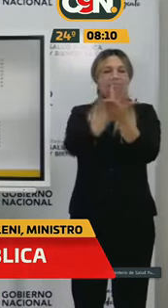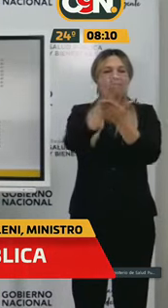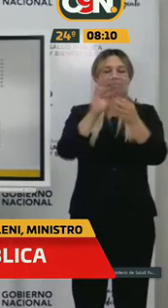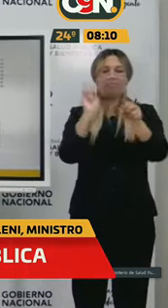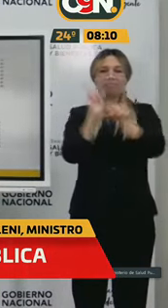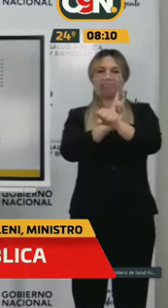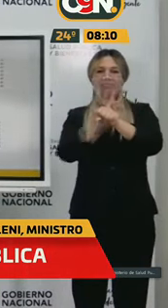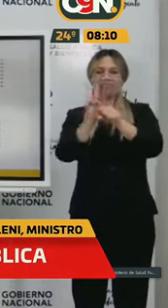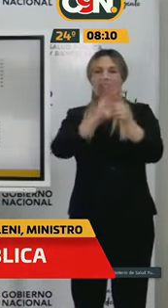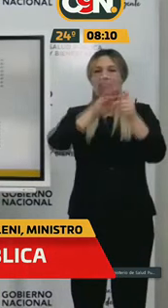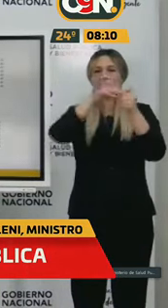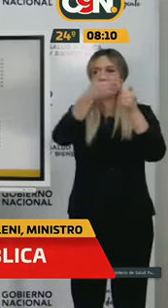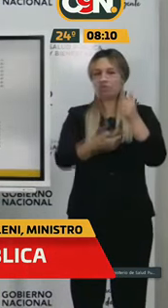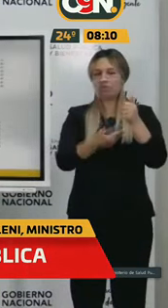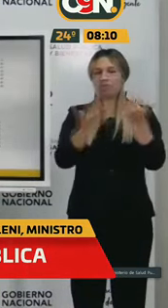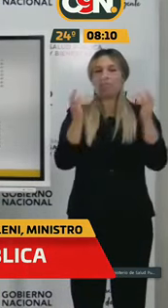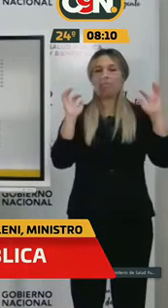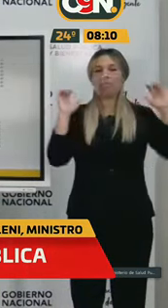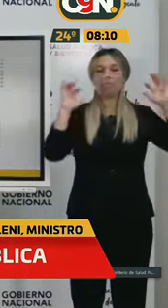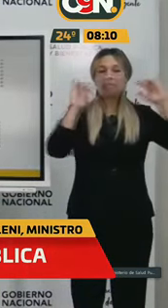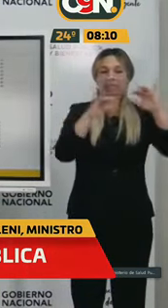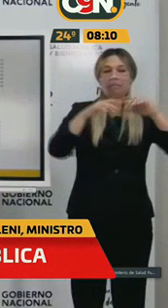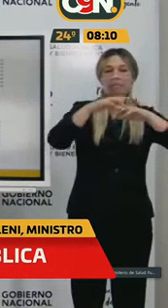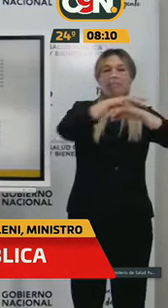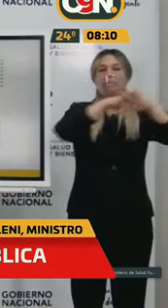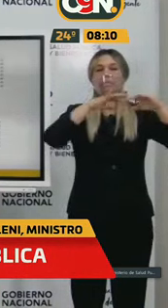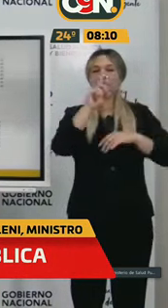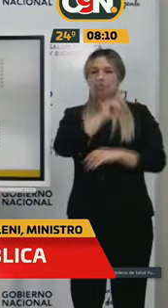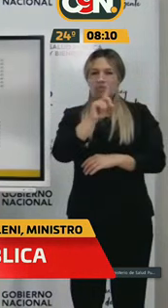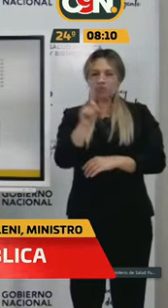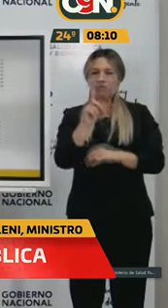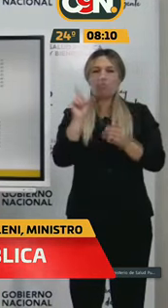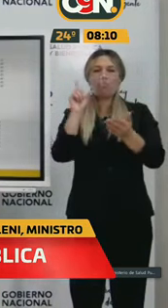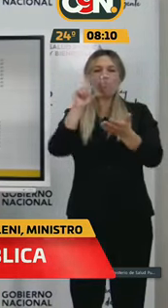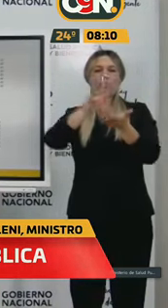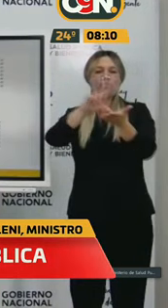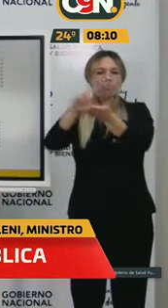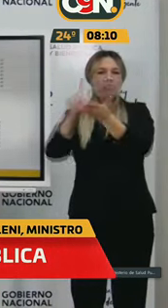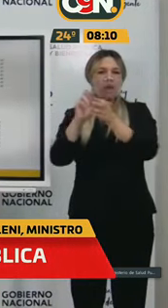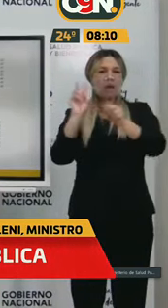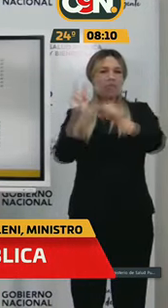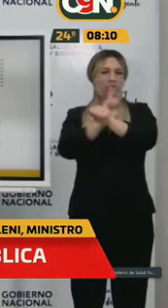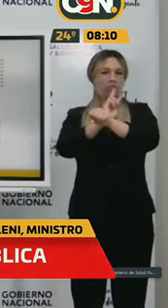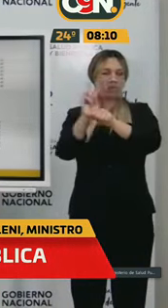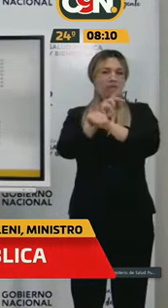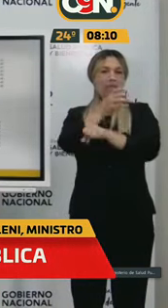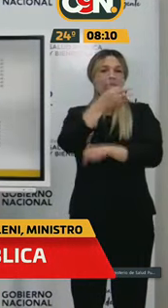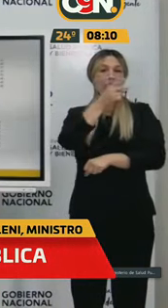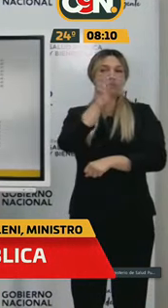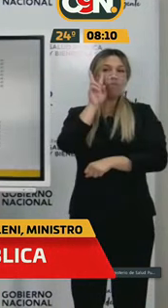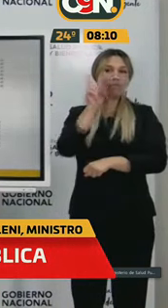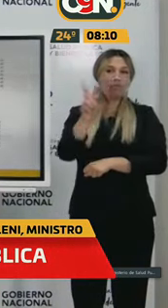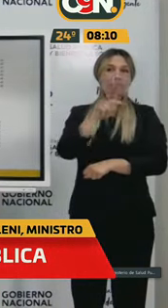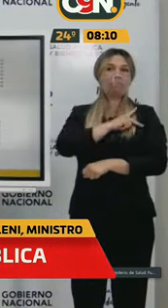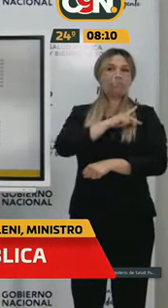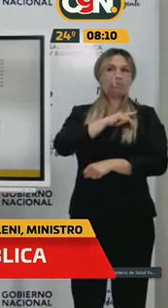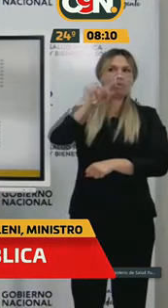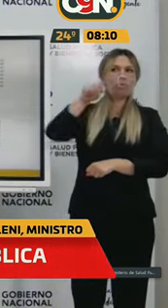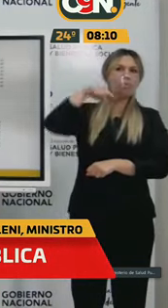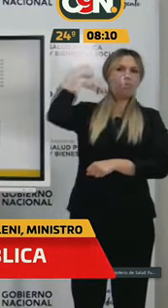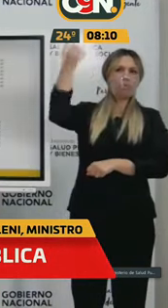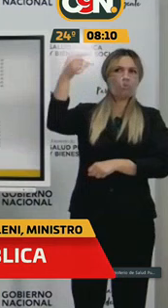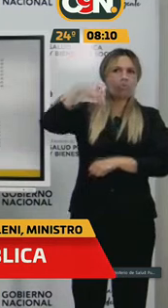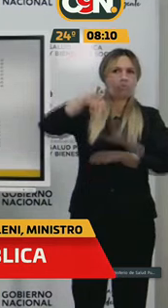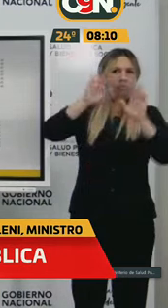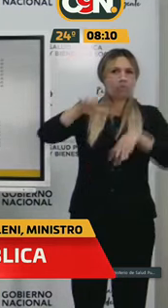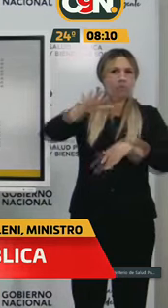de protección, evitar la aglomeración. Cuidemos nuestras ciudades. Si vemos gente que viene de otros lugares y